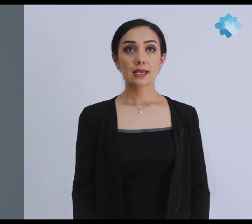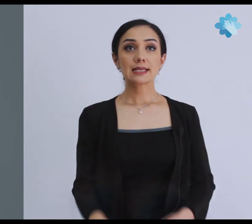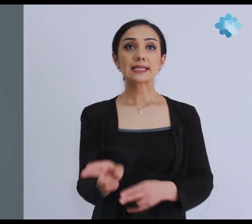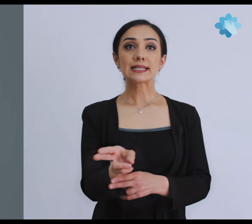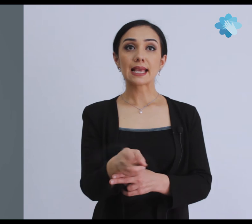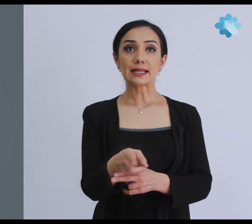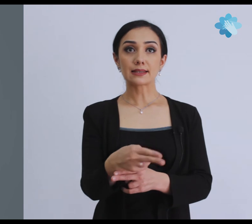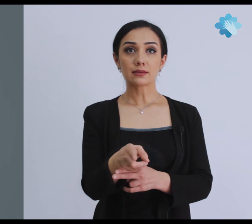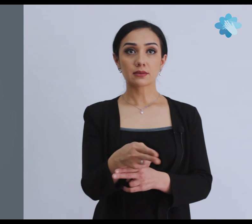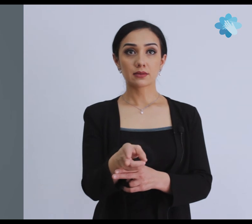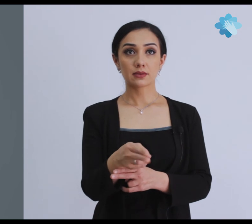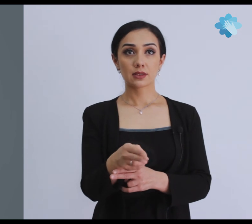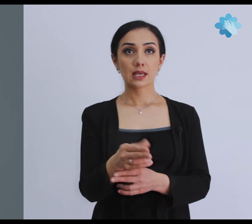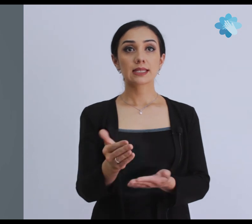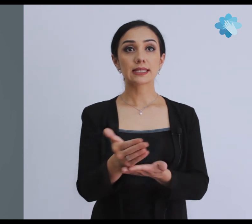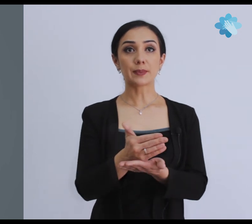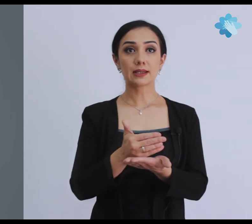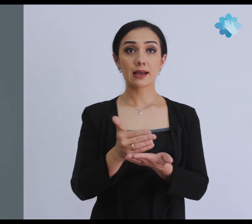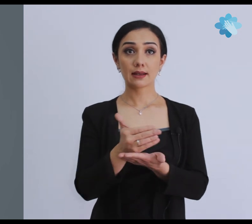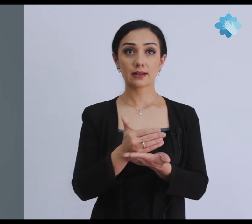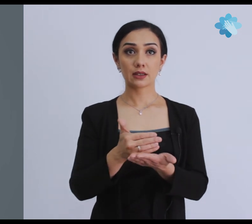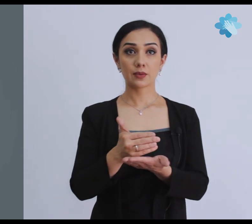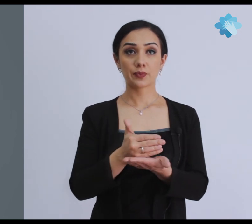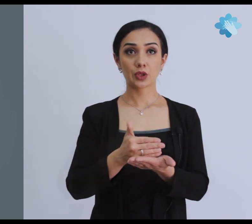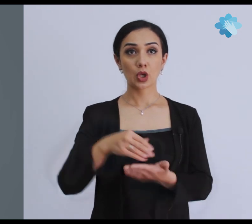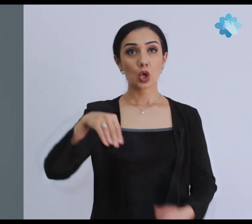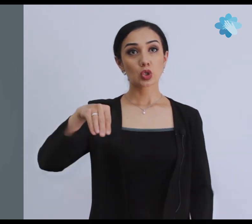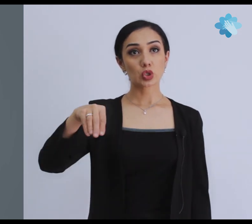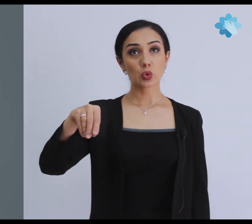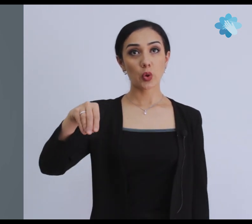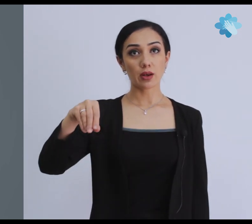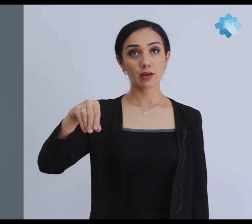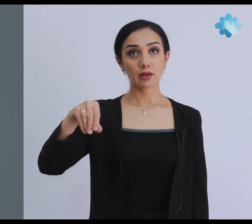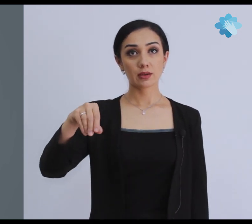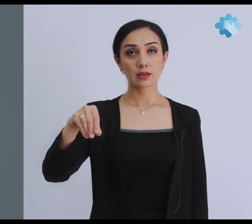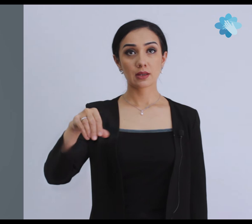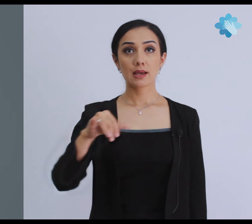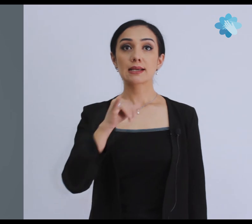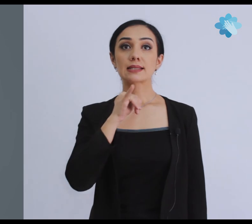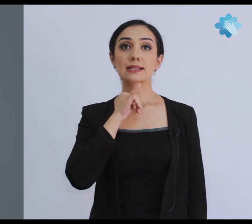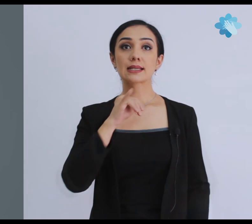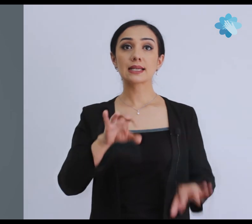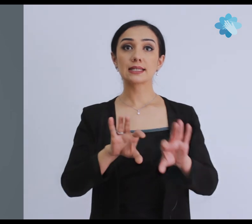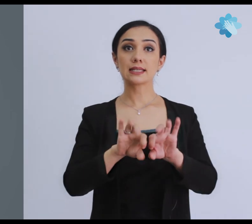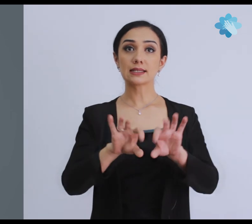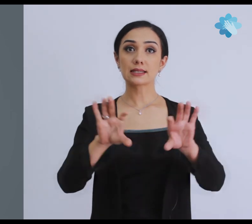сельдь сметана соль к сосиски